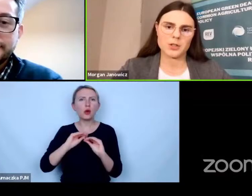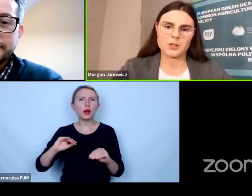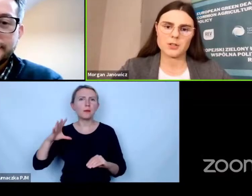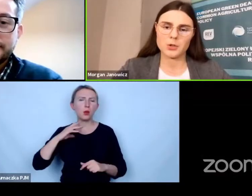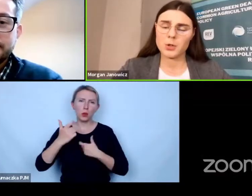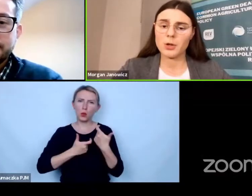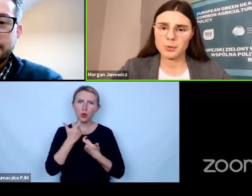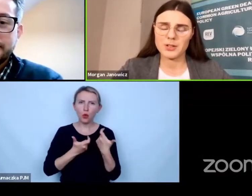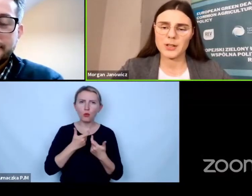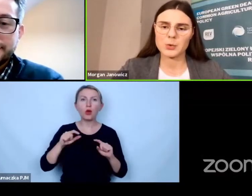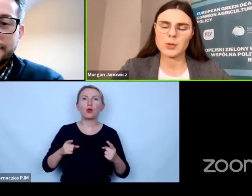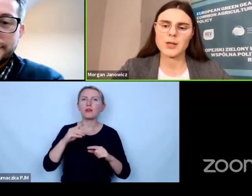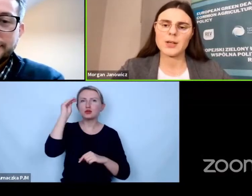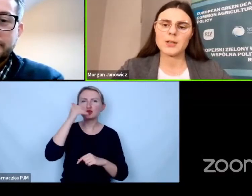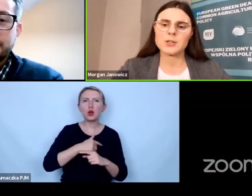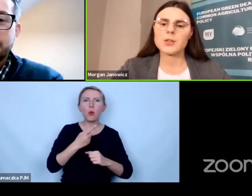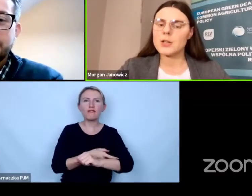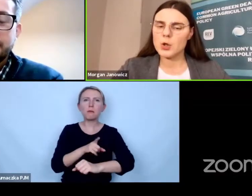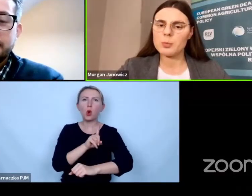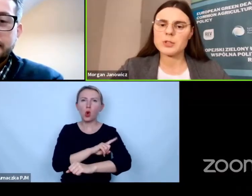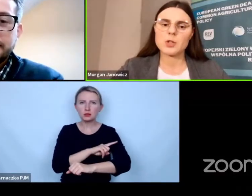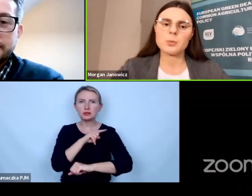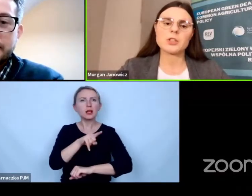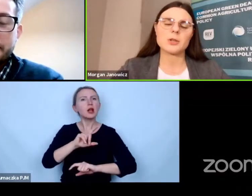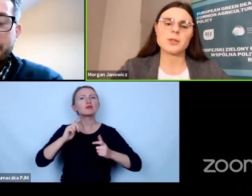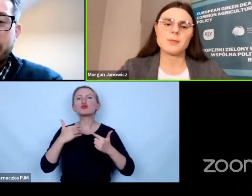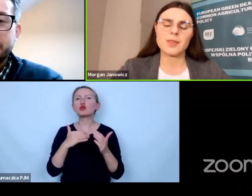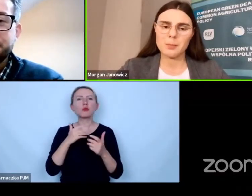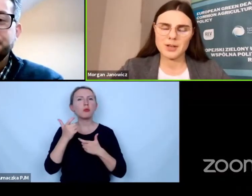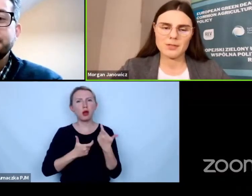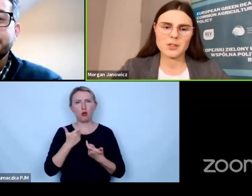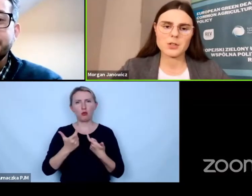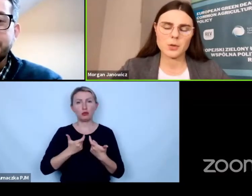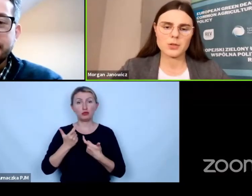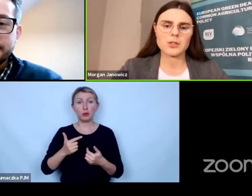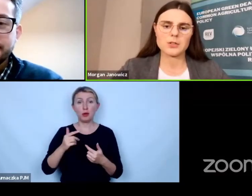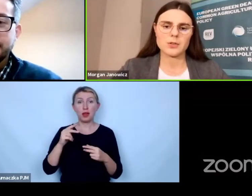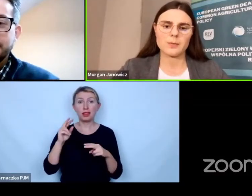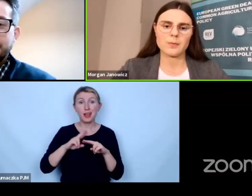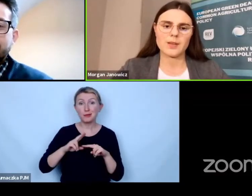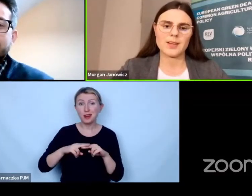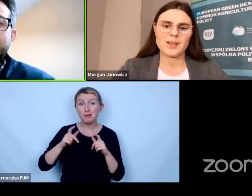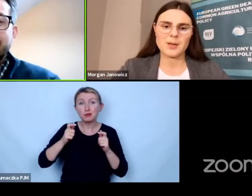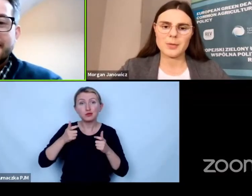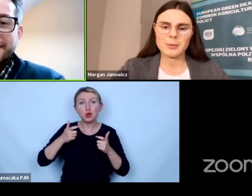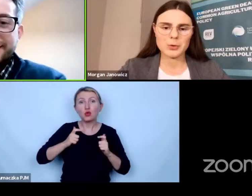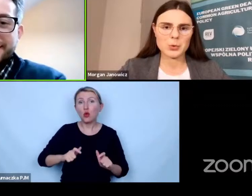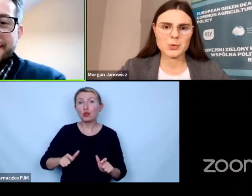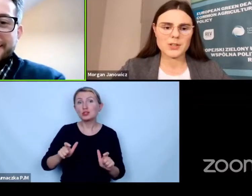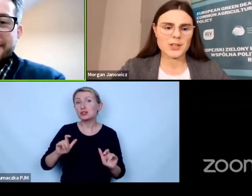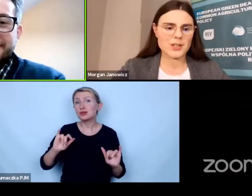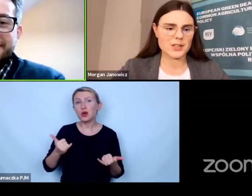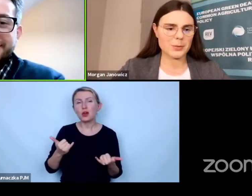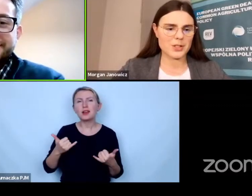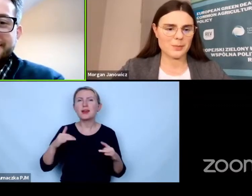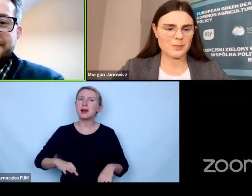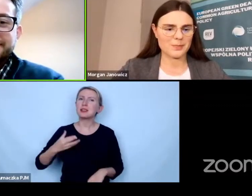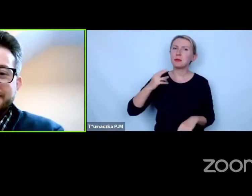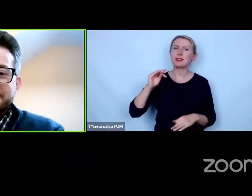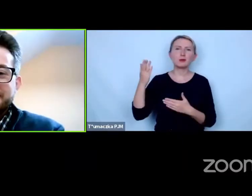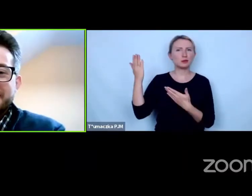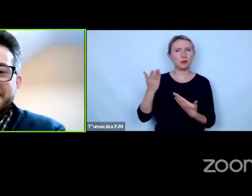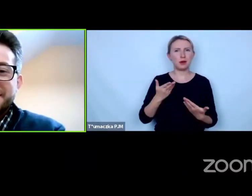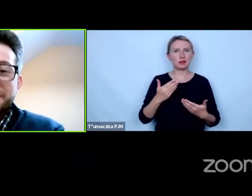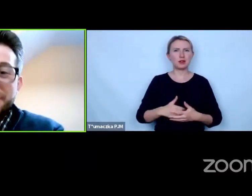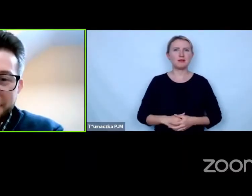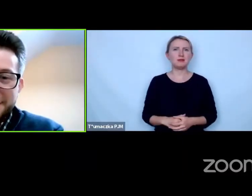prowadzone przez szkołę w Poznaniu co należałoby zrobić żeby naprawić rolnictwo Panie Mateuszu serdecznie zapraszam